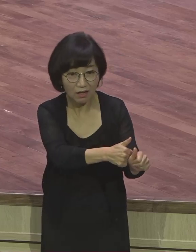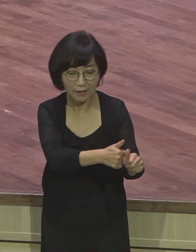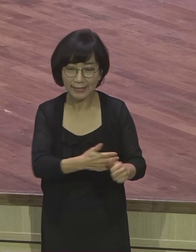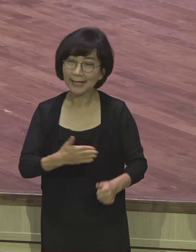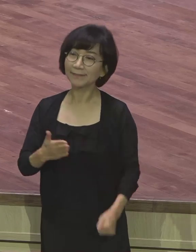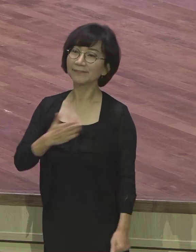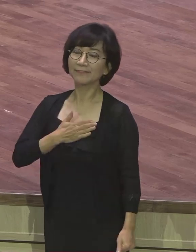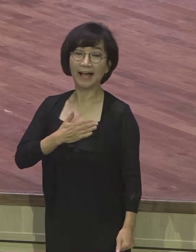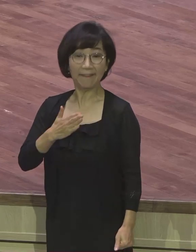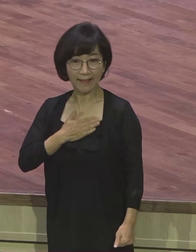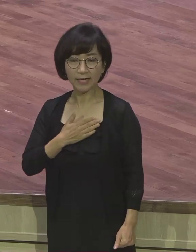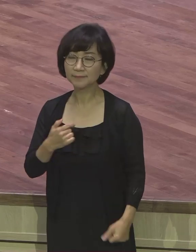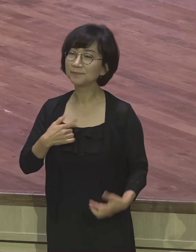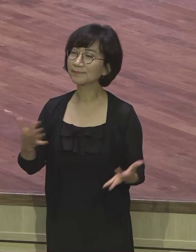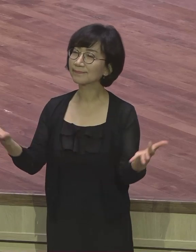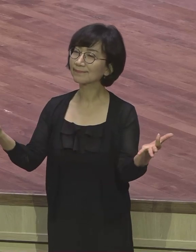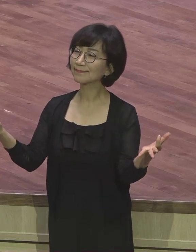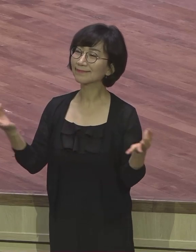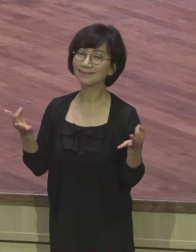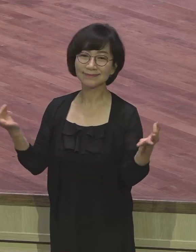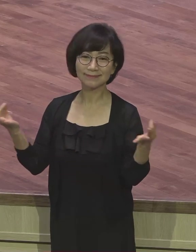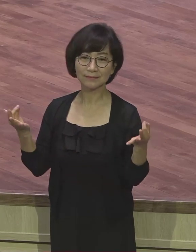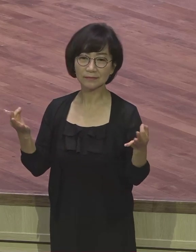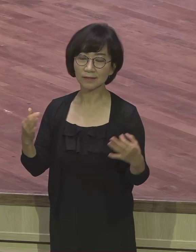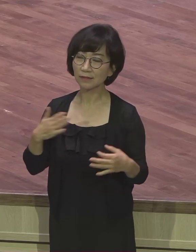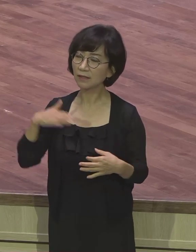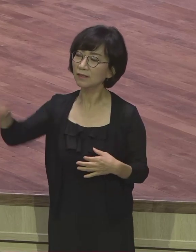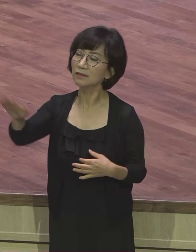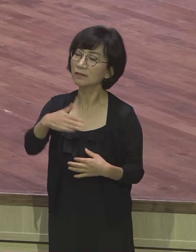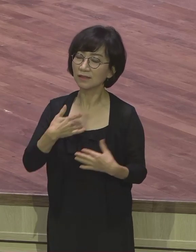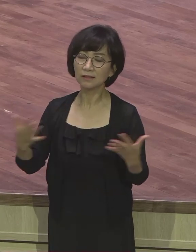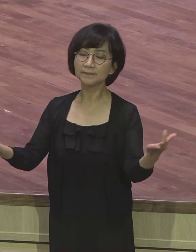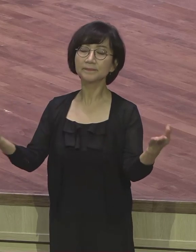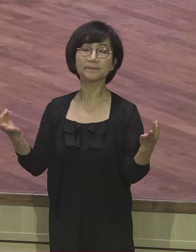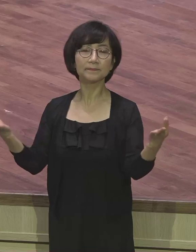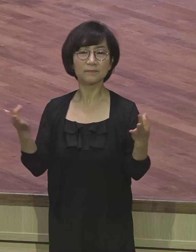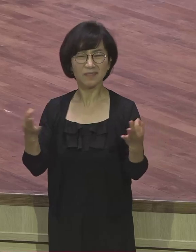나를 드러내려고 하니까 뭐요? 문제가 발생하는 겁니다.